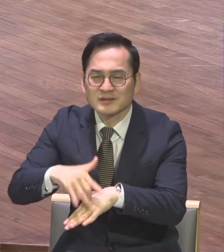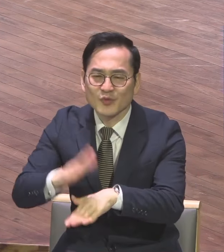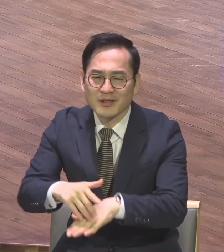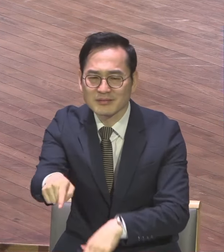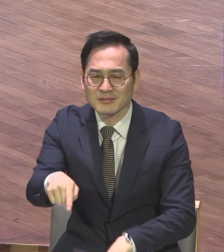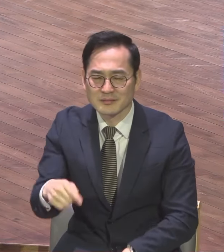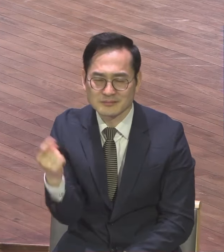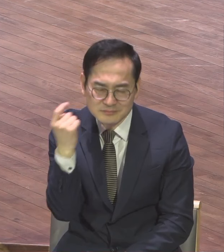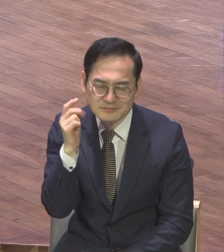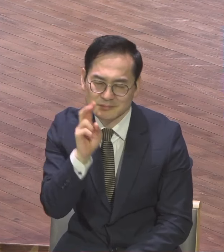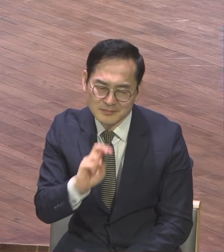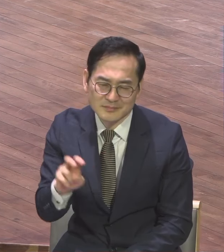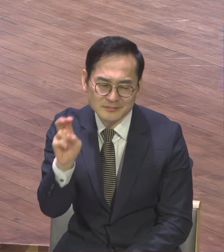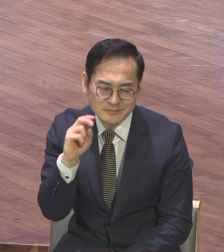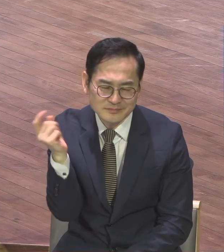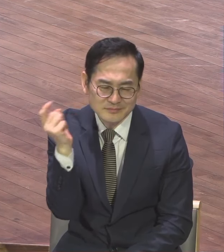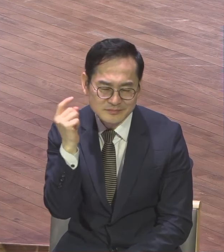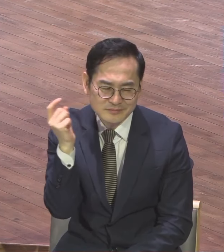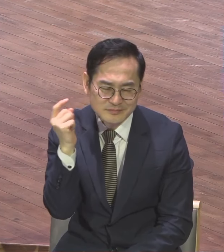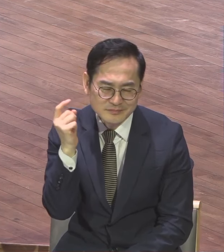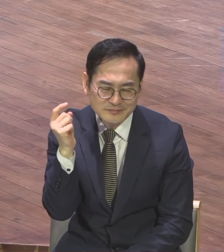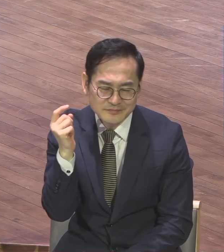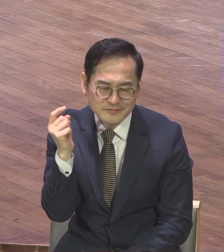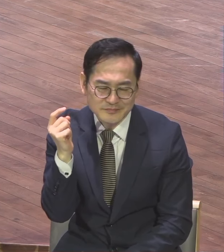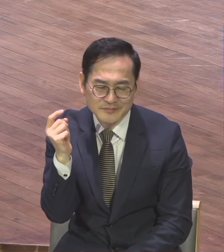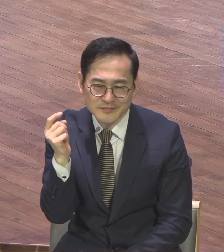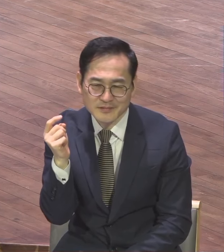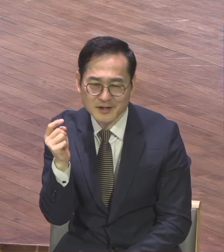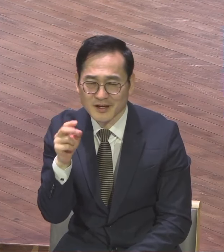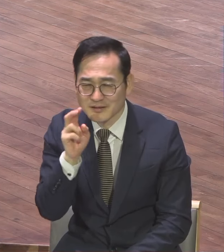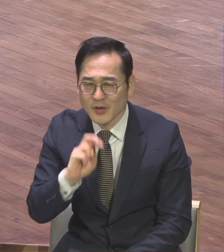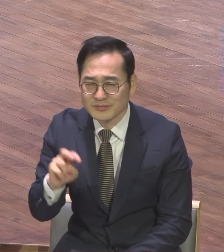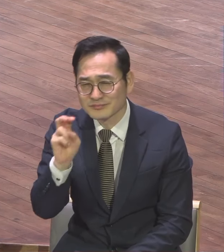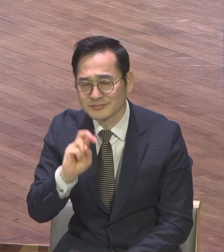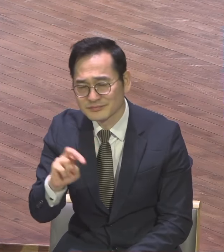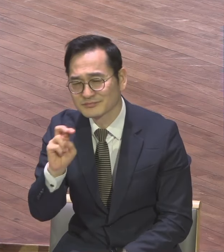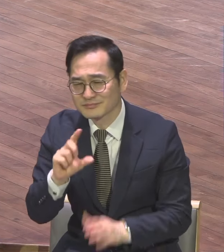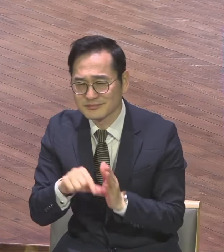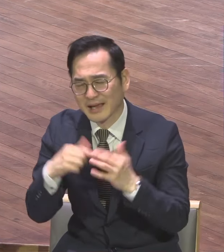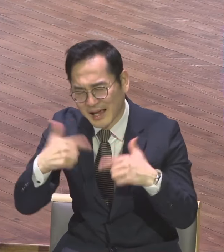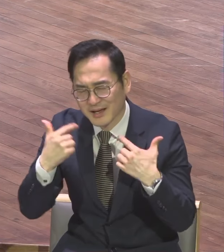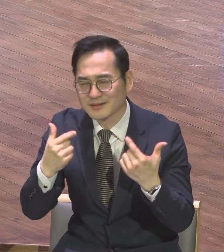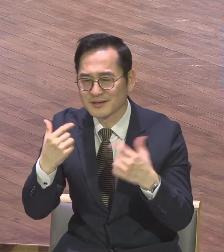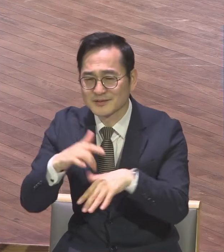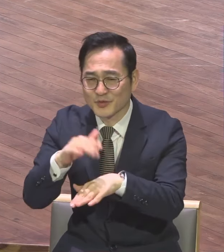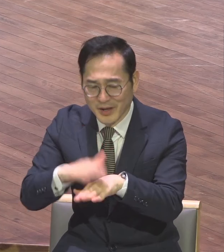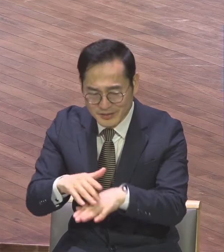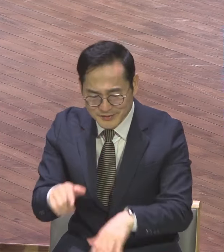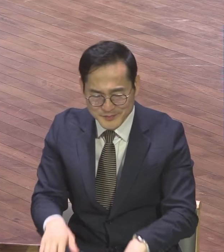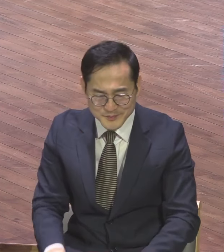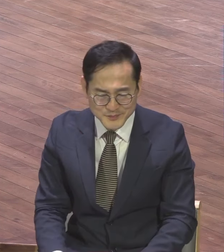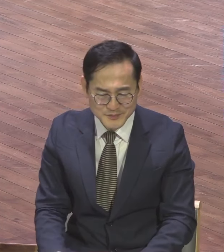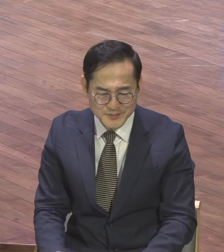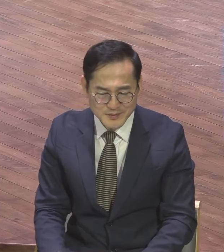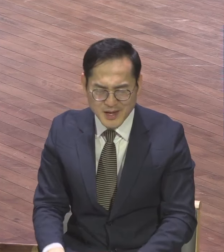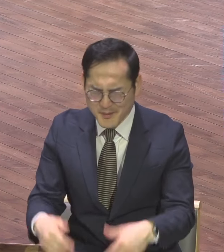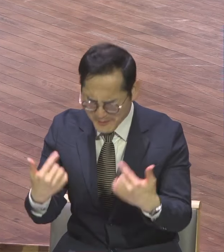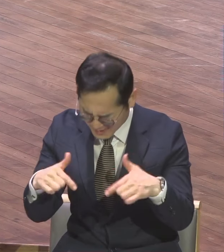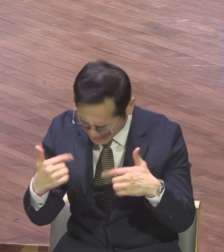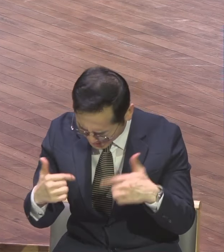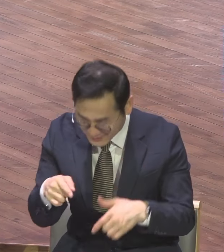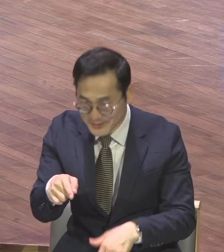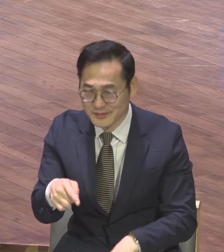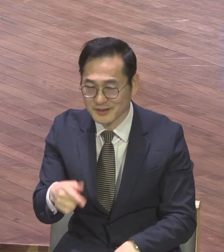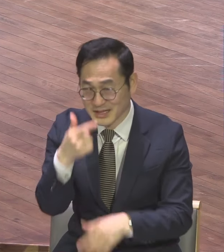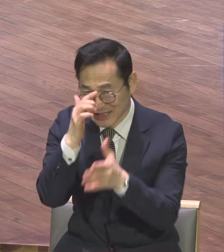그 속에 뭐가 있죠? 성령의 단비를 부어 새 생명 주옵소서. 그것들이 있잖아요. 그 찬송을 거의 매일 부르대.